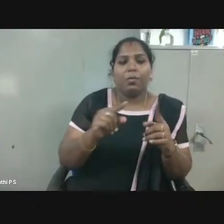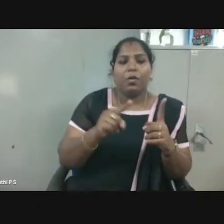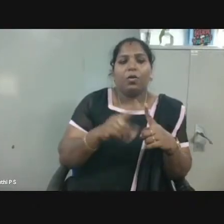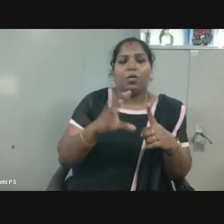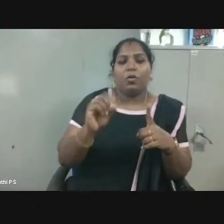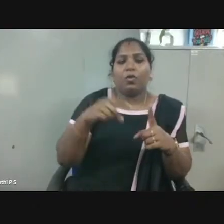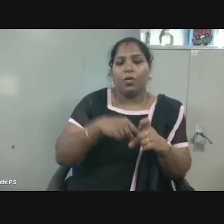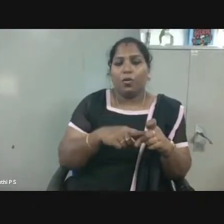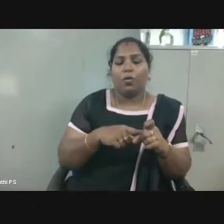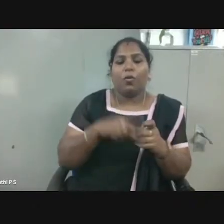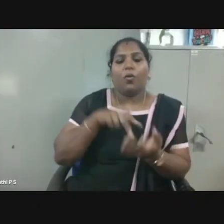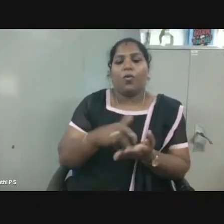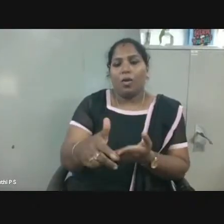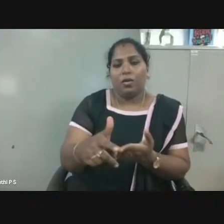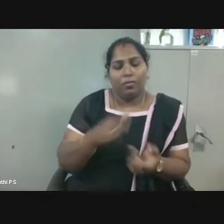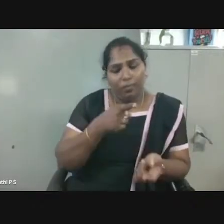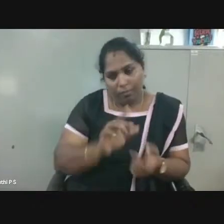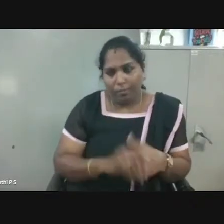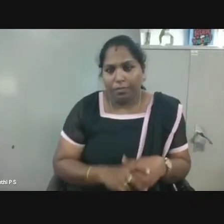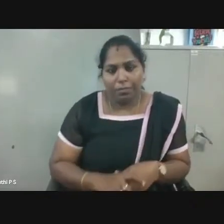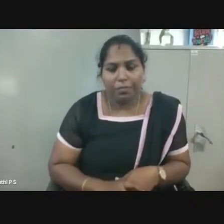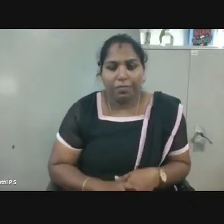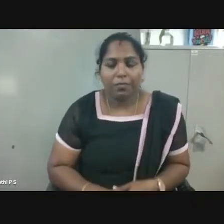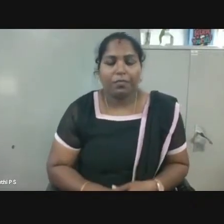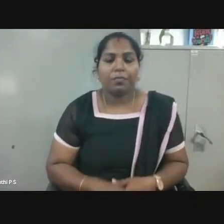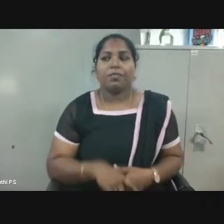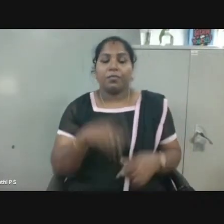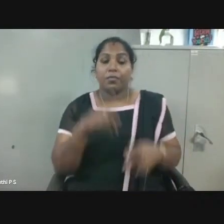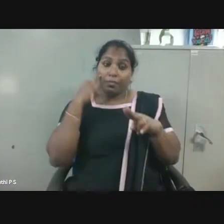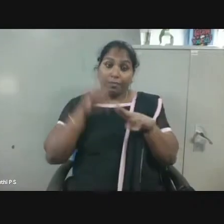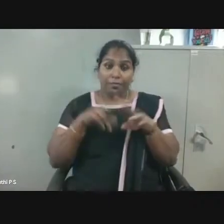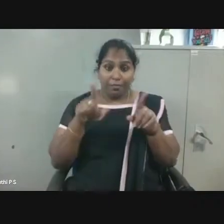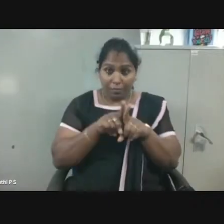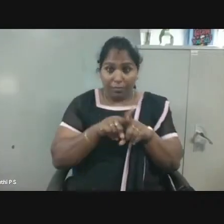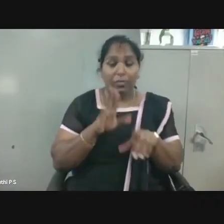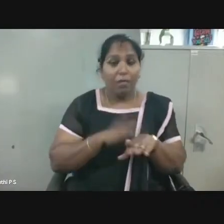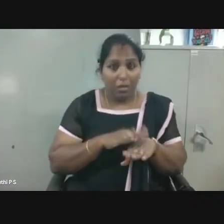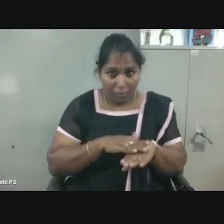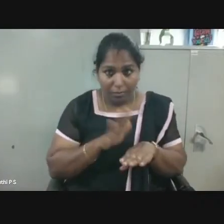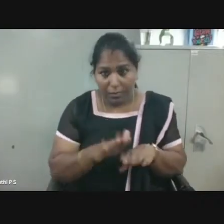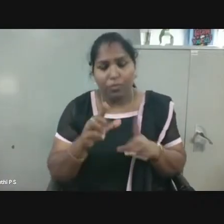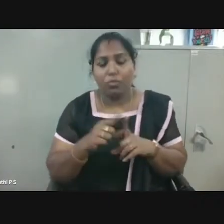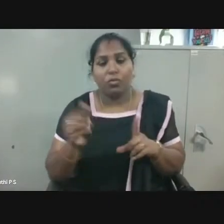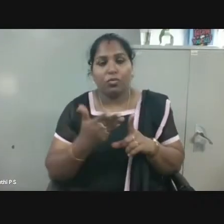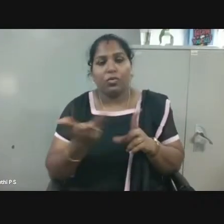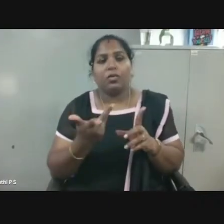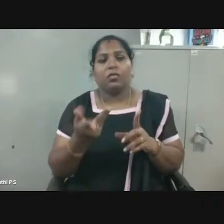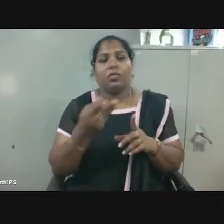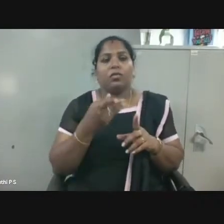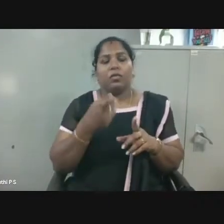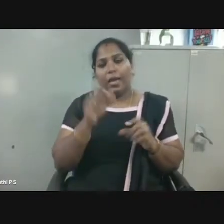വിരൽത്തുമ്പ് കുത്തി നടക്കുന്ന ഒരു ലക്ഷണമാണ്. ഇങ്ങനെയുള്ള ലക്ഷണങ്ങൾ കണ്ടു കഴിഞ്ഞാൽ നമ്മൾ ഈ ഒരു ഡുഷീൻ